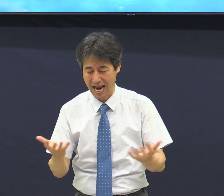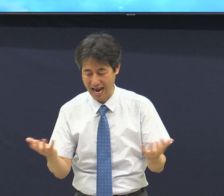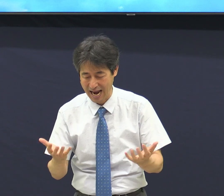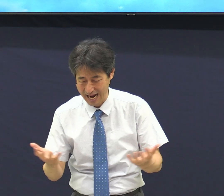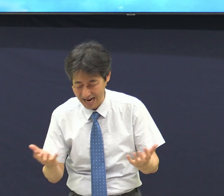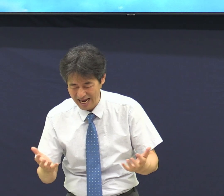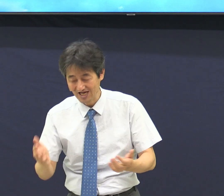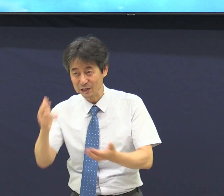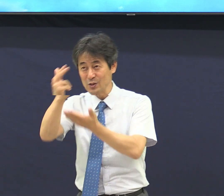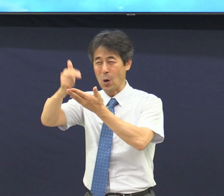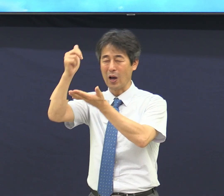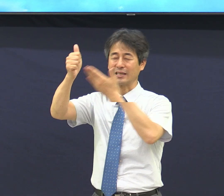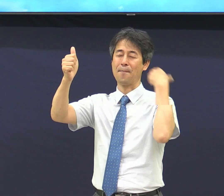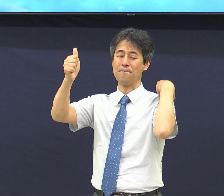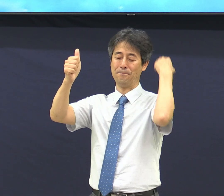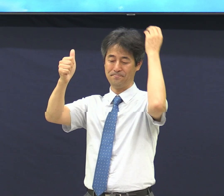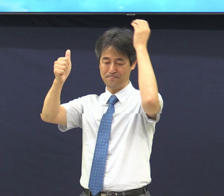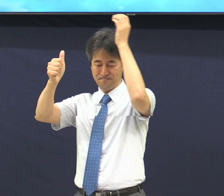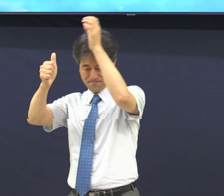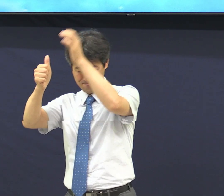너의 행사를 여호와께 맡기라.